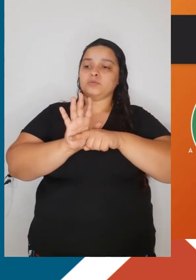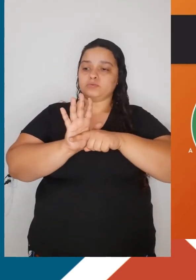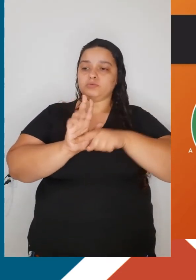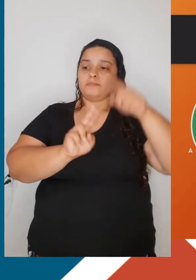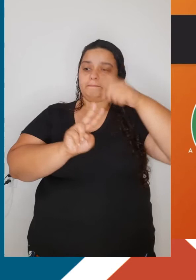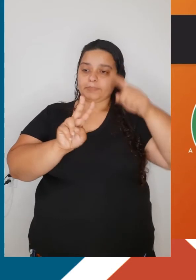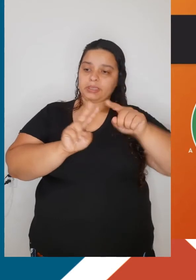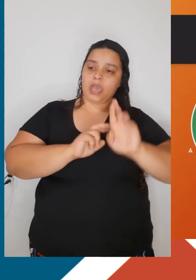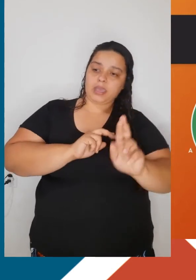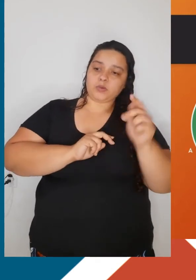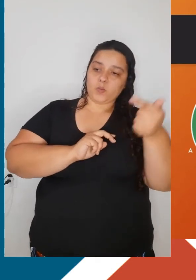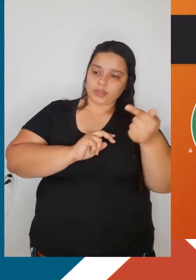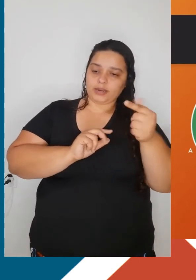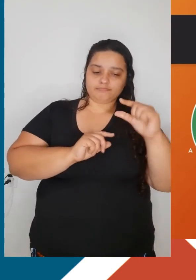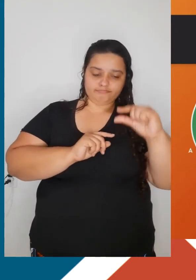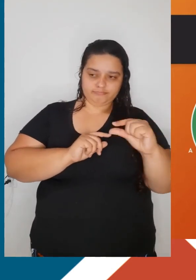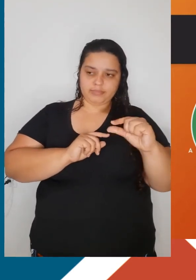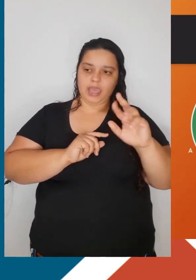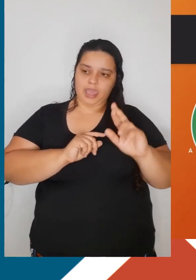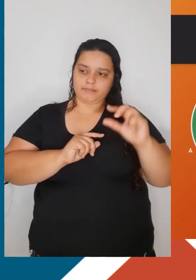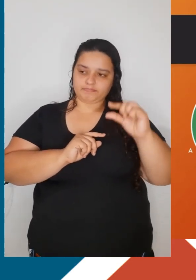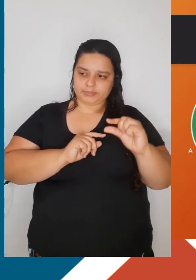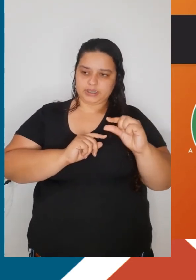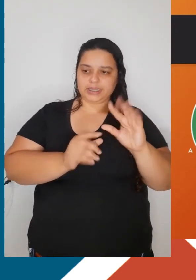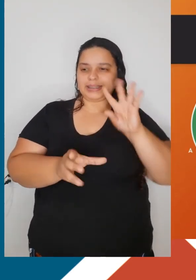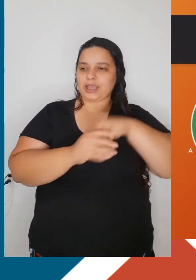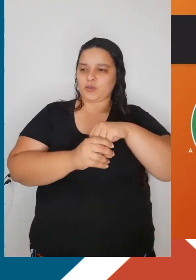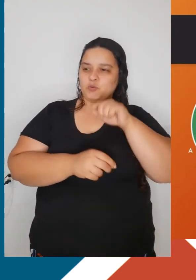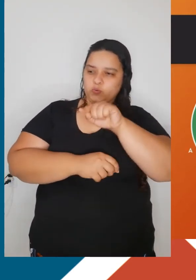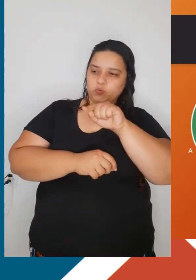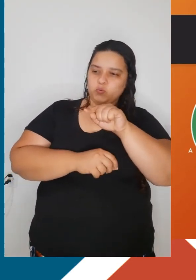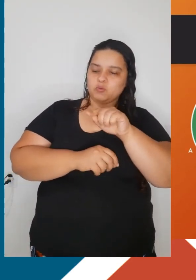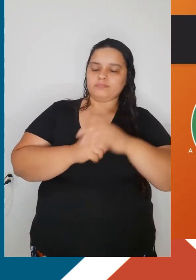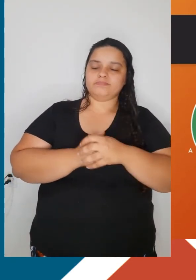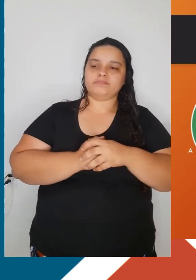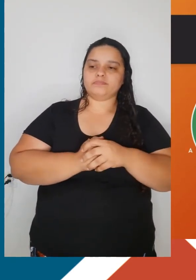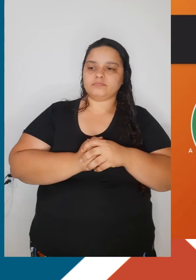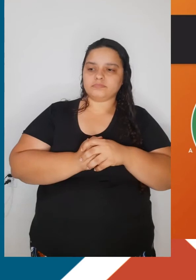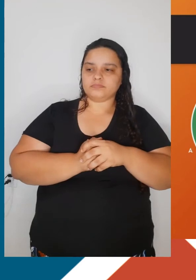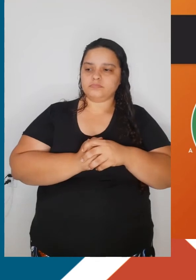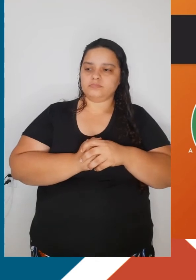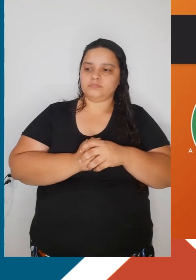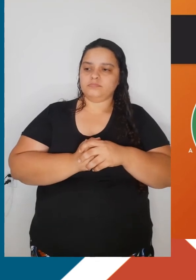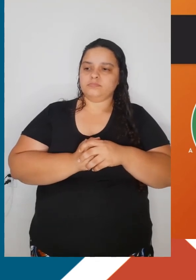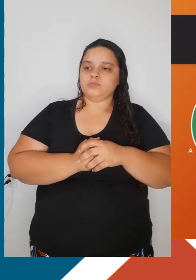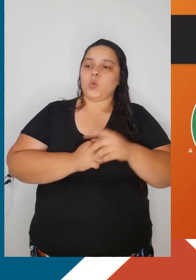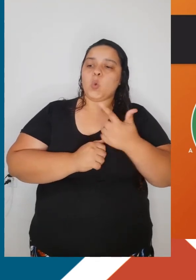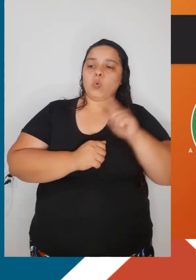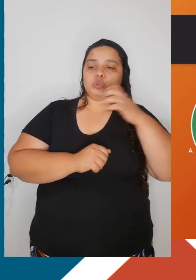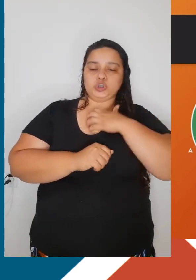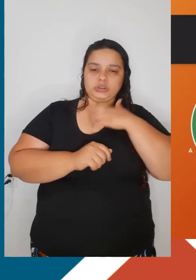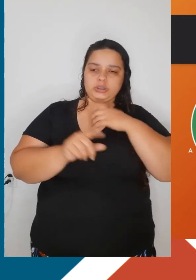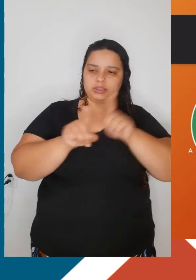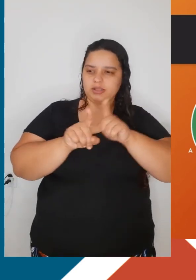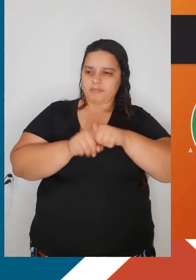menos πr² sendo r o raio do círculo interno, representa o nosso chafariz. Uma outra forma